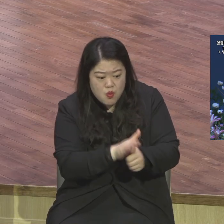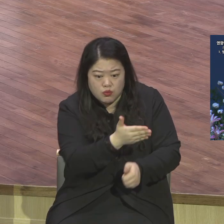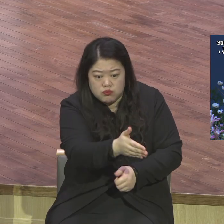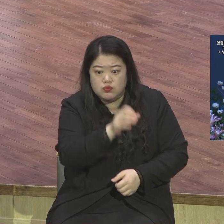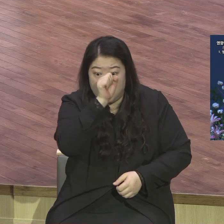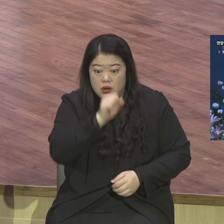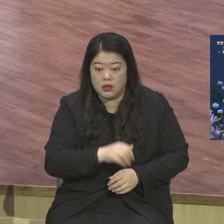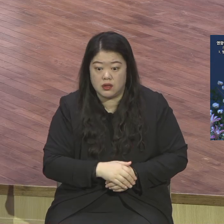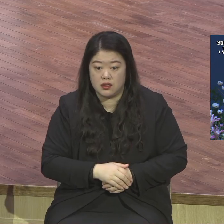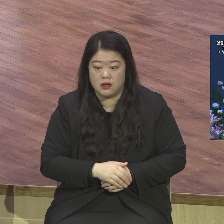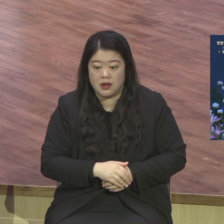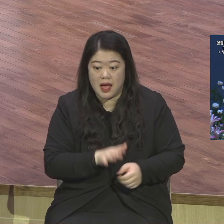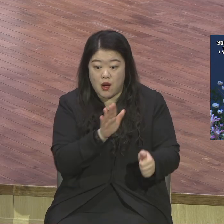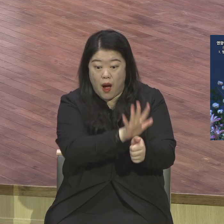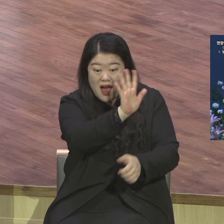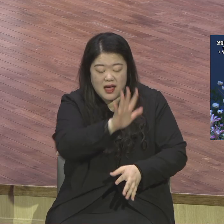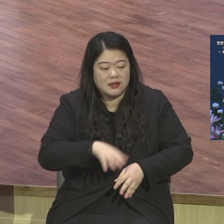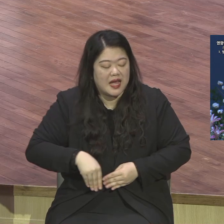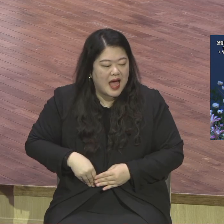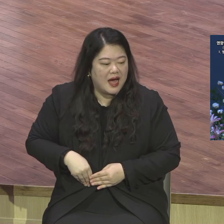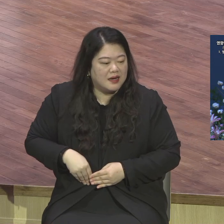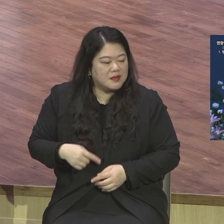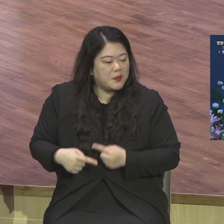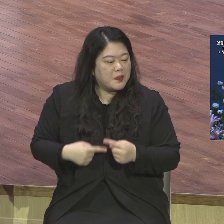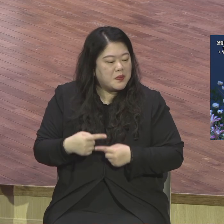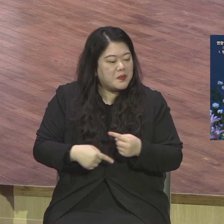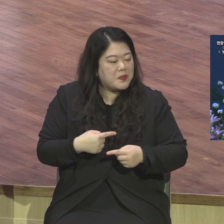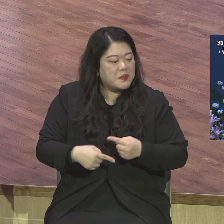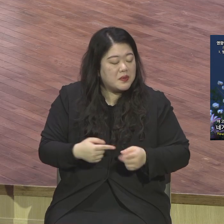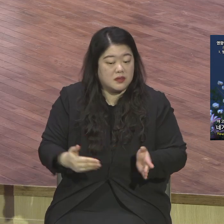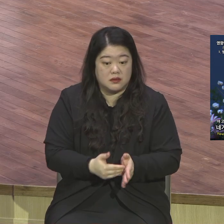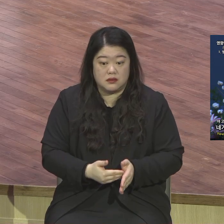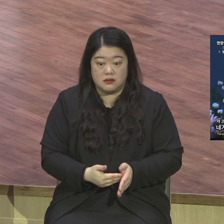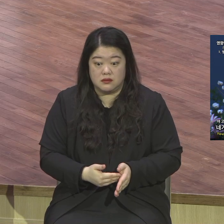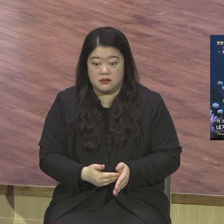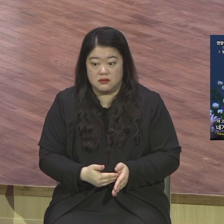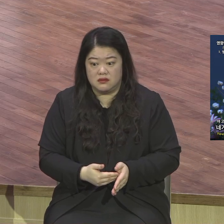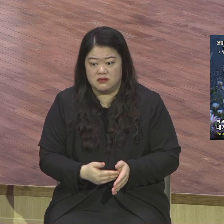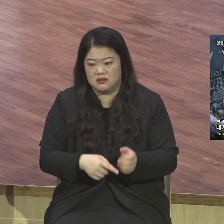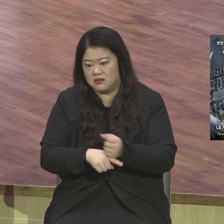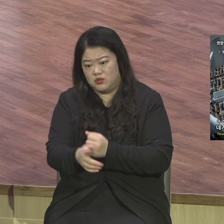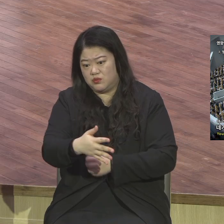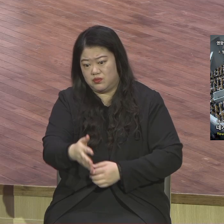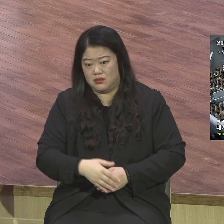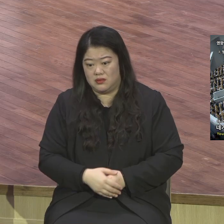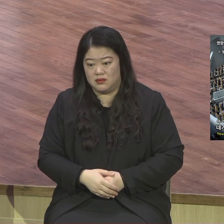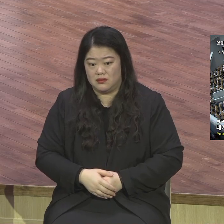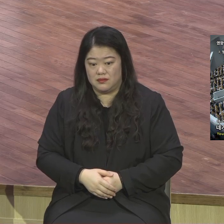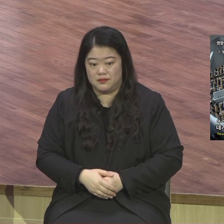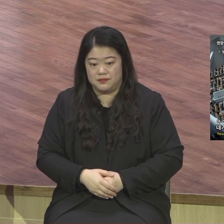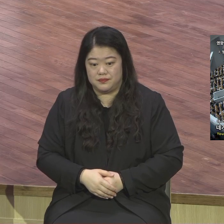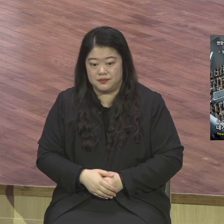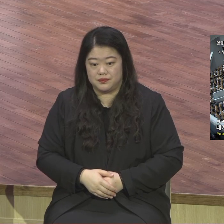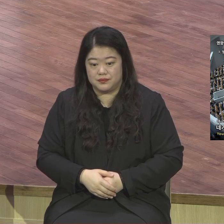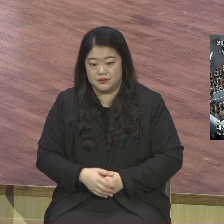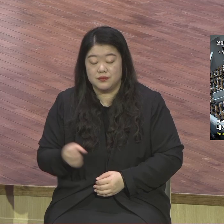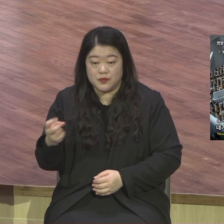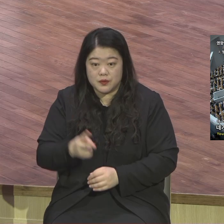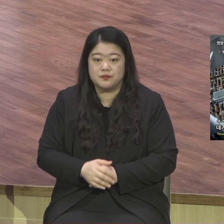없다라는 말씀이에요. 그리고 본문 19절 보면 너가 하나님은 한 분이신 줄